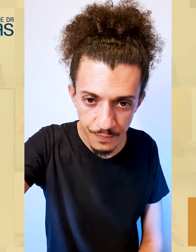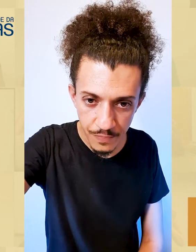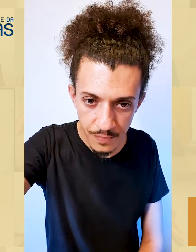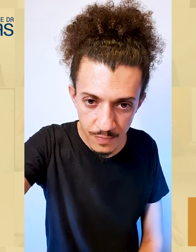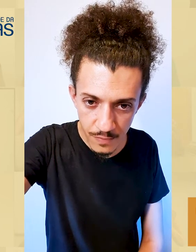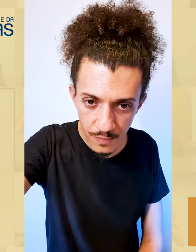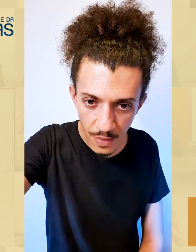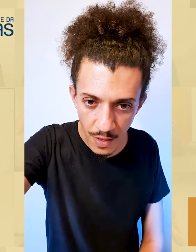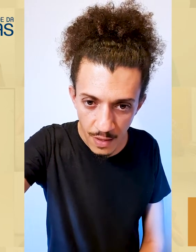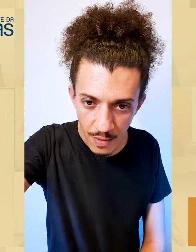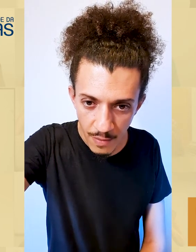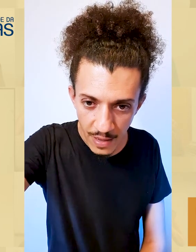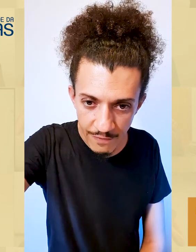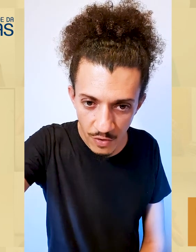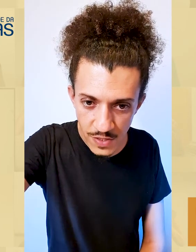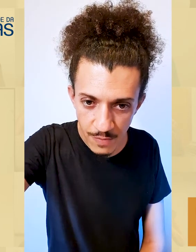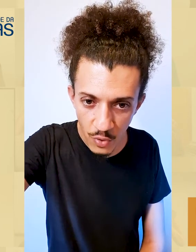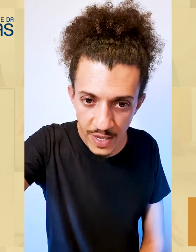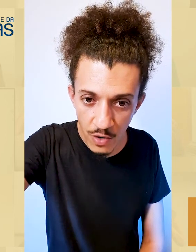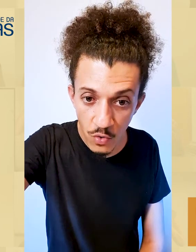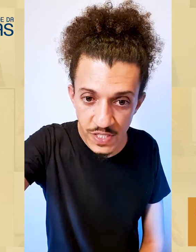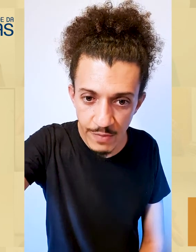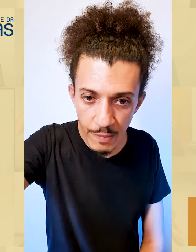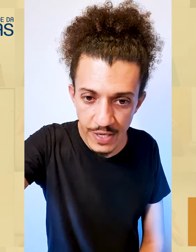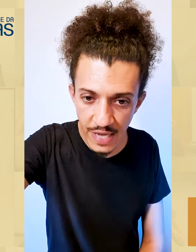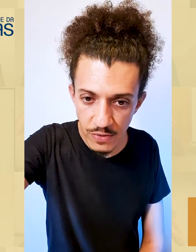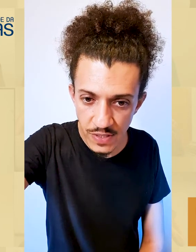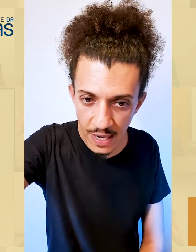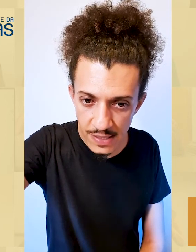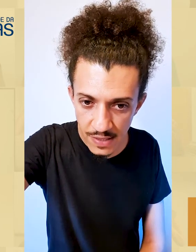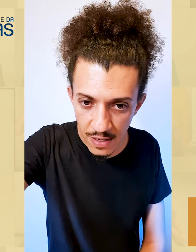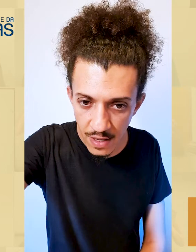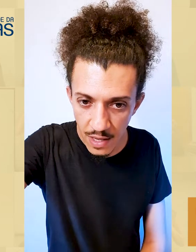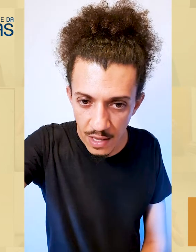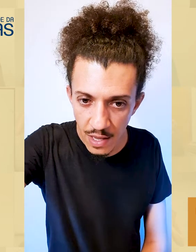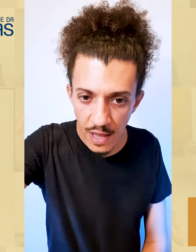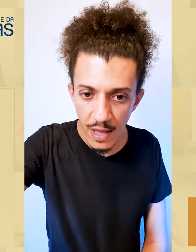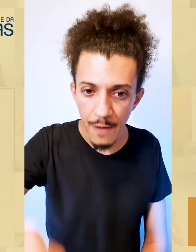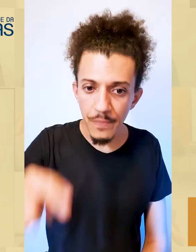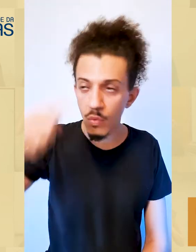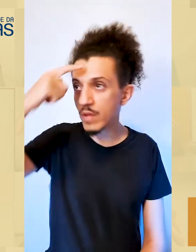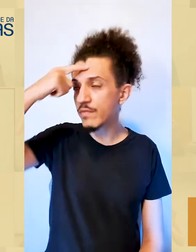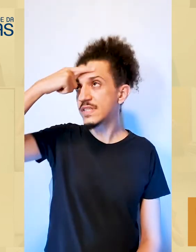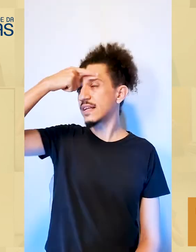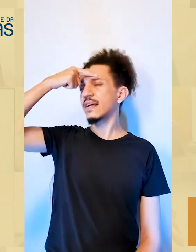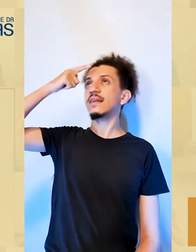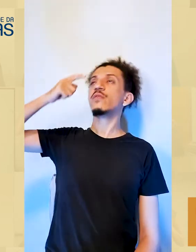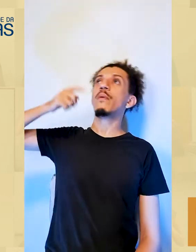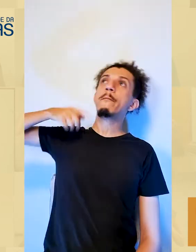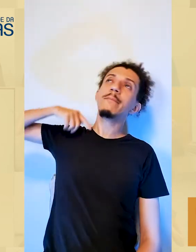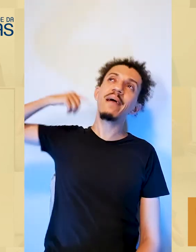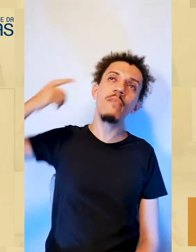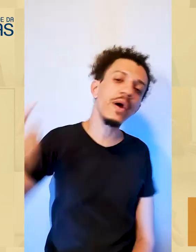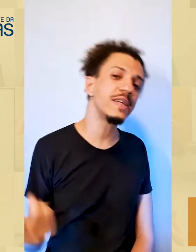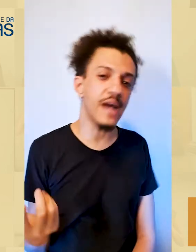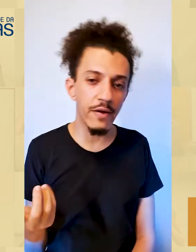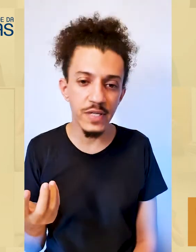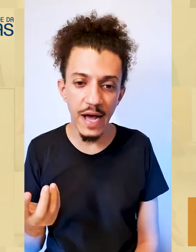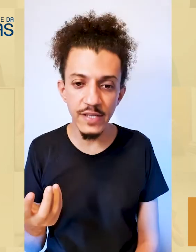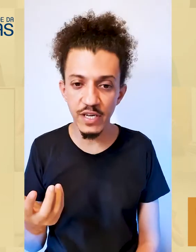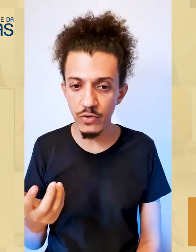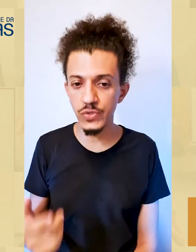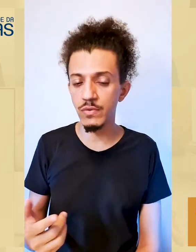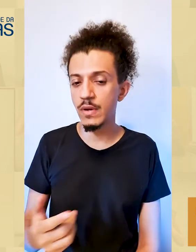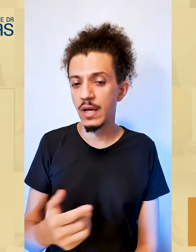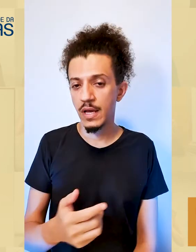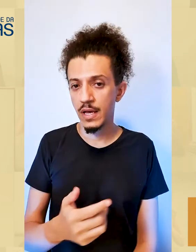aqui. Ele falou assim, por que não consigo memorizar os sinais? Quando você está tentando memorizar os